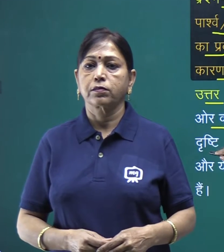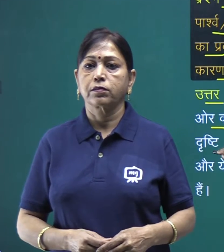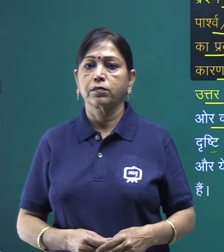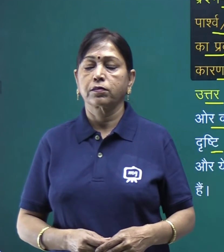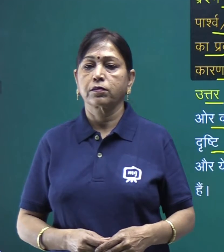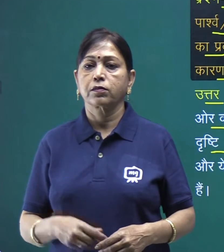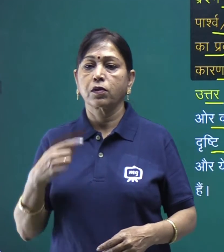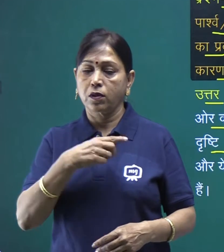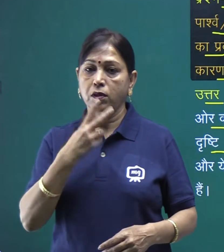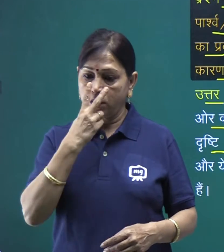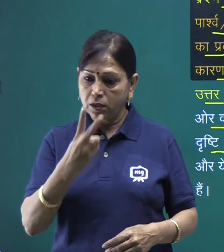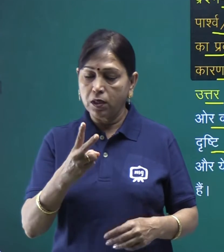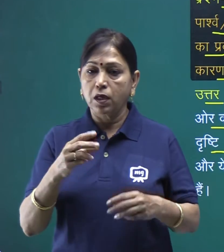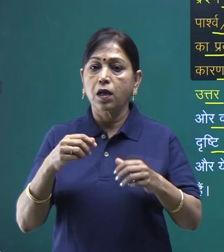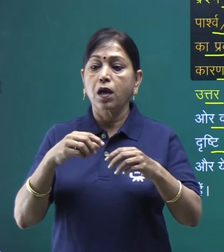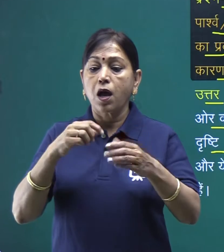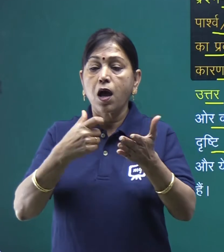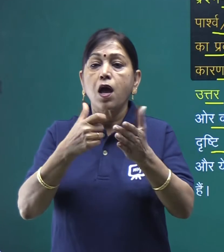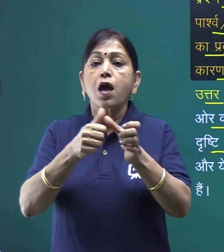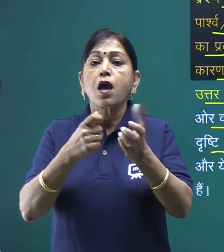इनका दृष्टि क्षेत्र